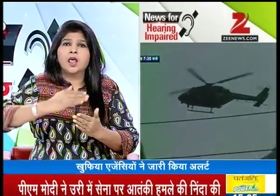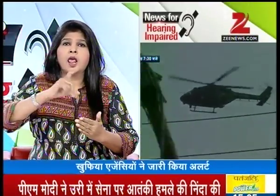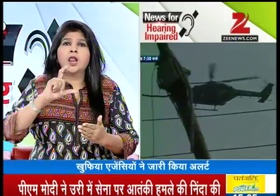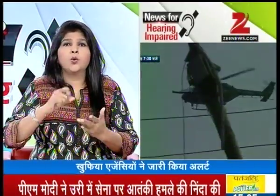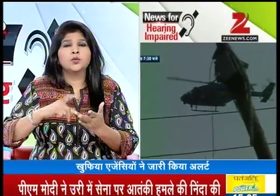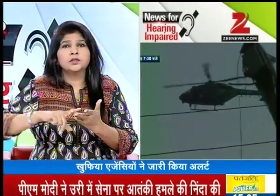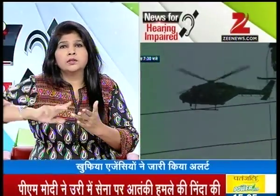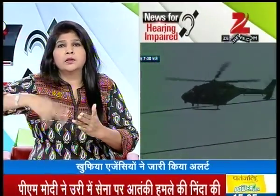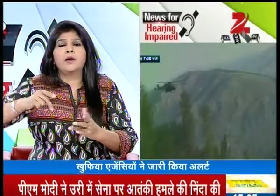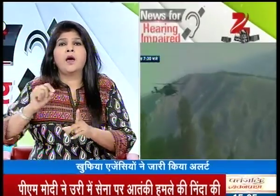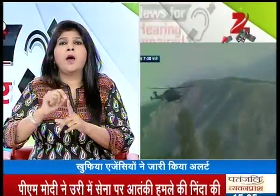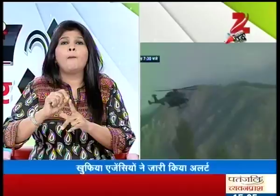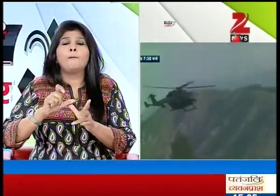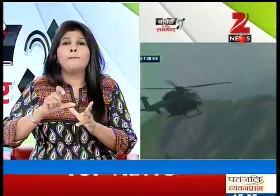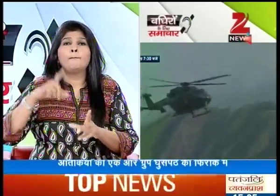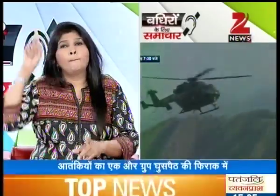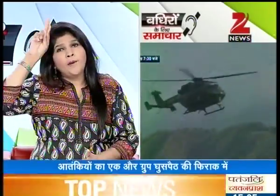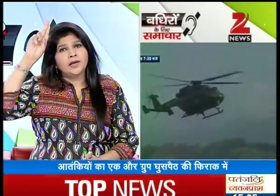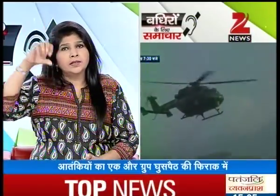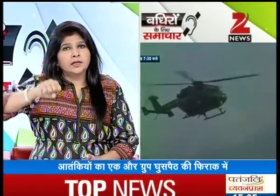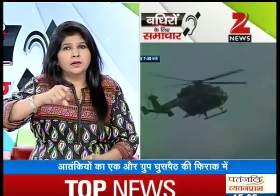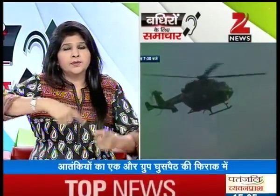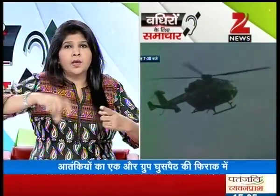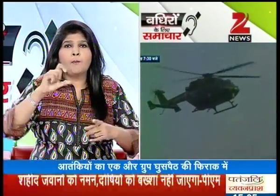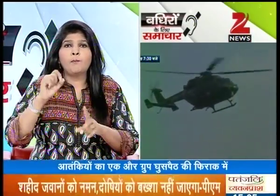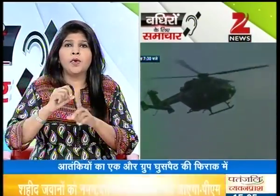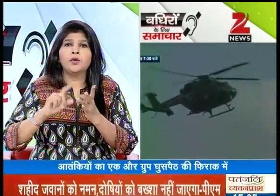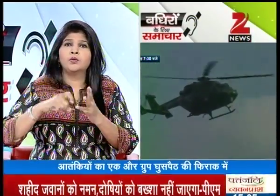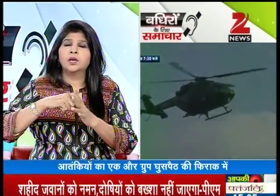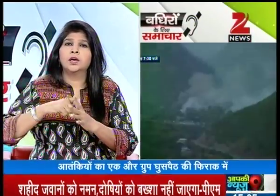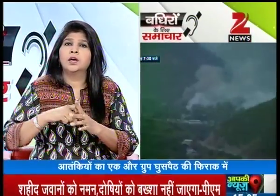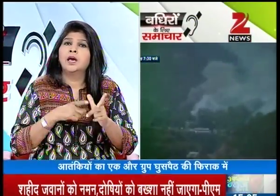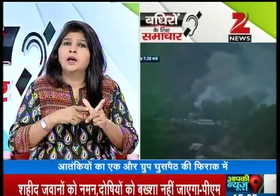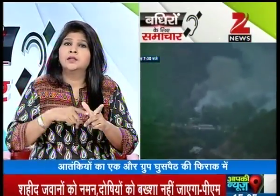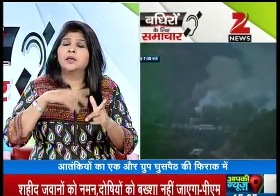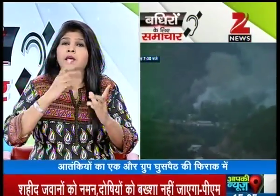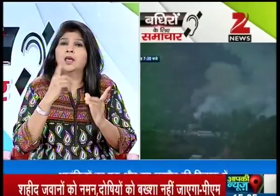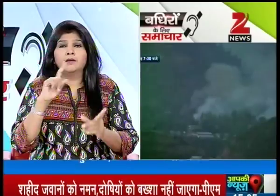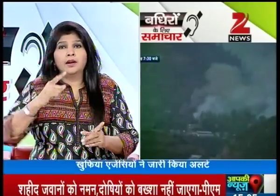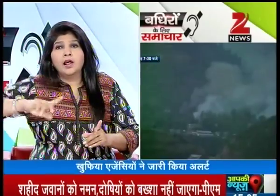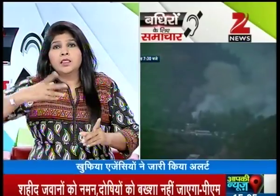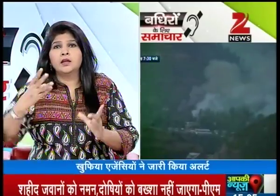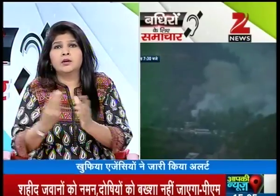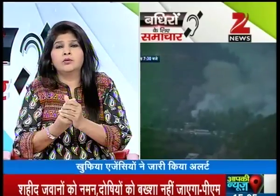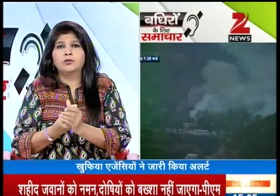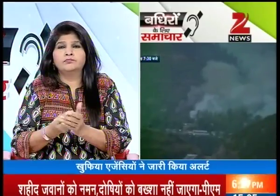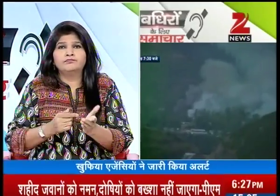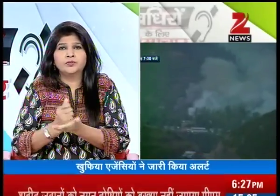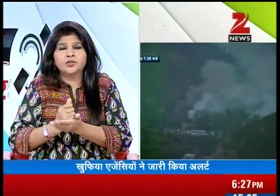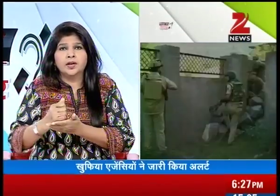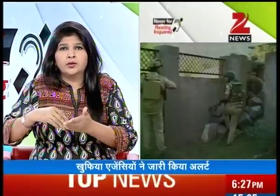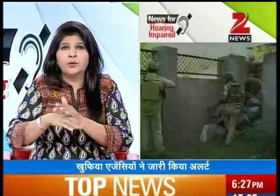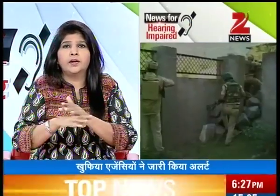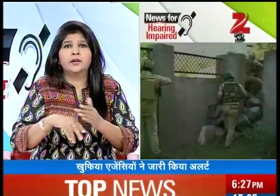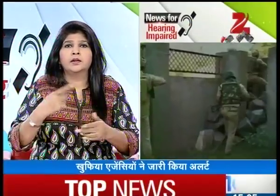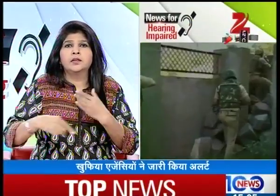पार पाकिस्तान के कब्जे वाले कश्मीर यानी पीओके में आतंकियों का एक और ग्रुप घुसपैठ की फिराक में